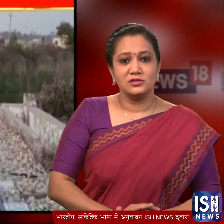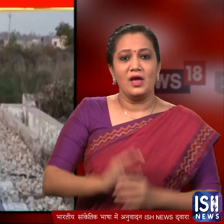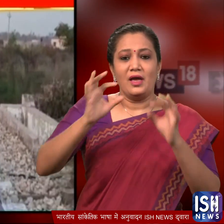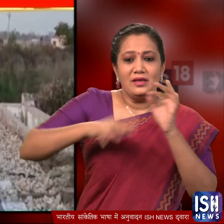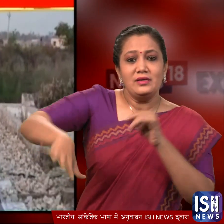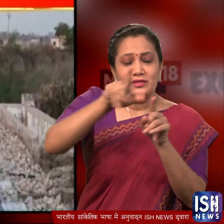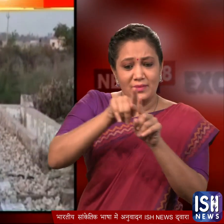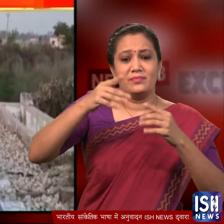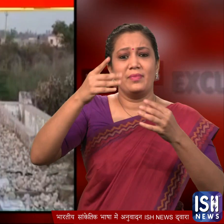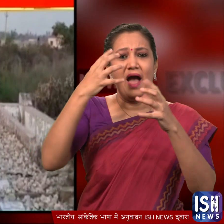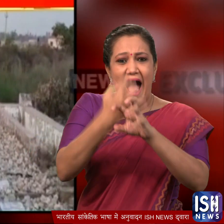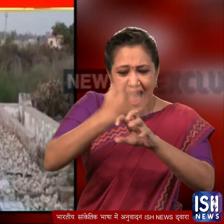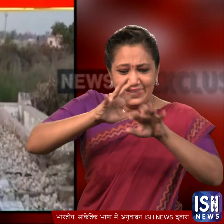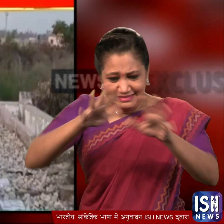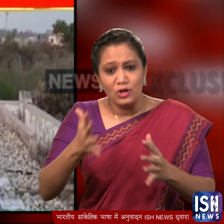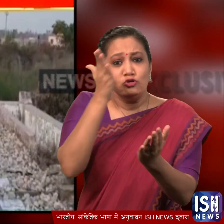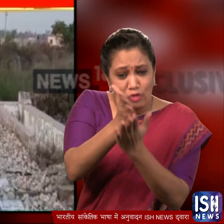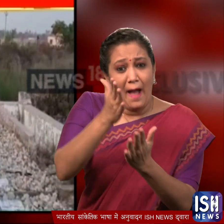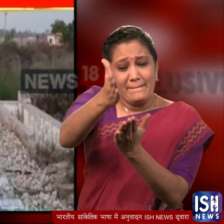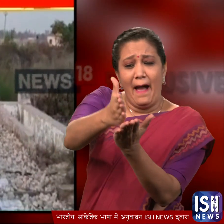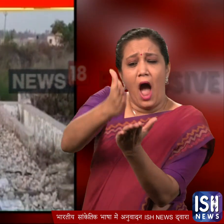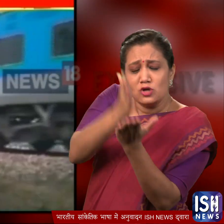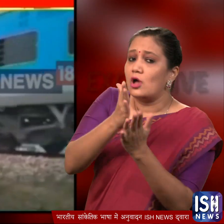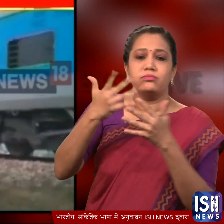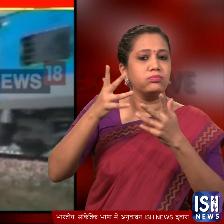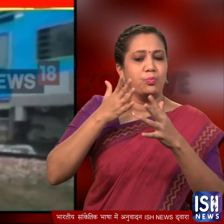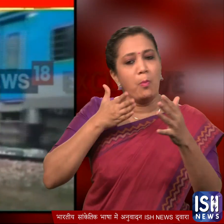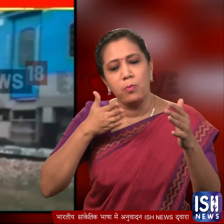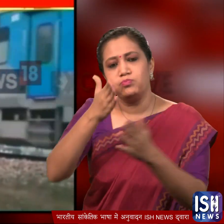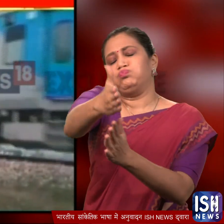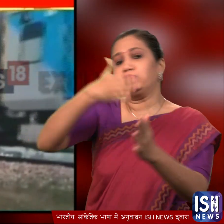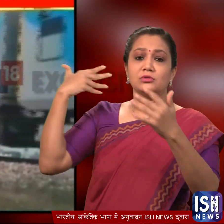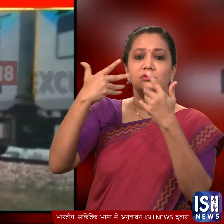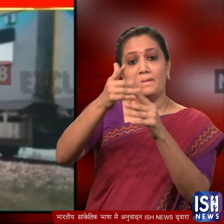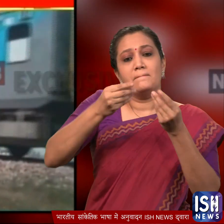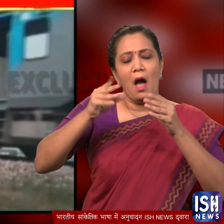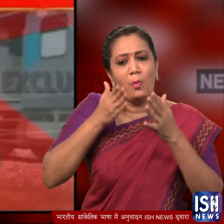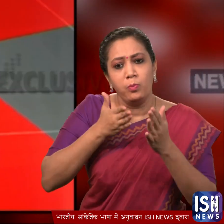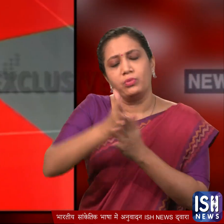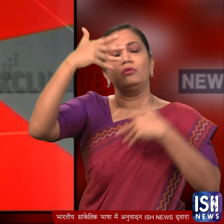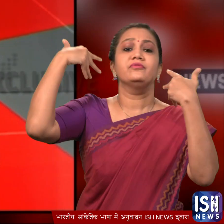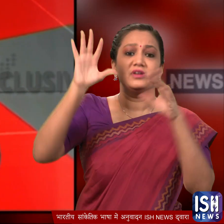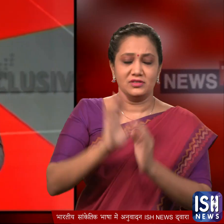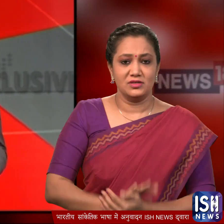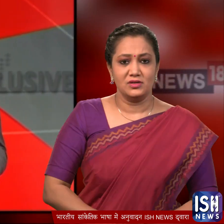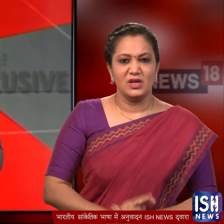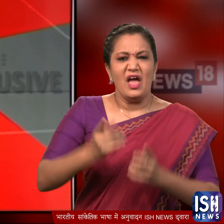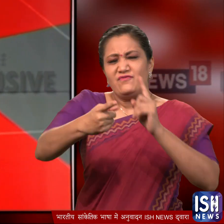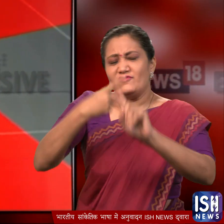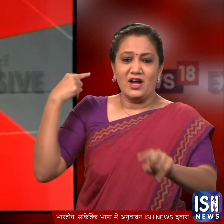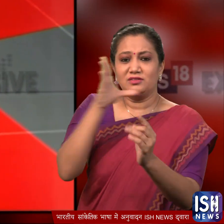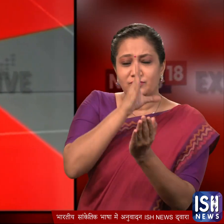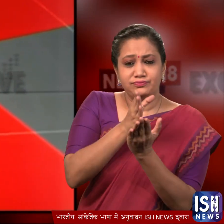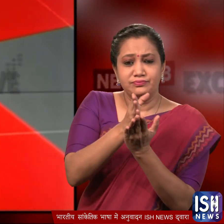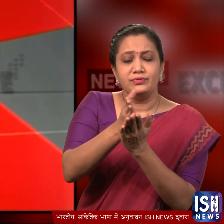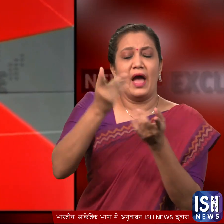रेलवे स्टेशन के पास भी ट्रैक पर पत्थर डालकर ट्रेन को रोकने की कोशिश की गई थी, लेकिन वो उन्हें तोड़ते हुए आगे बढ़ गई। सौभाग्य की एक बात यह कि तेज रफ्तार